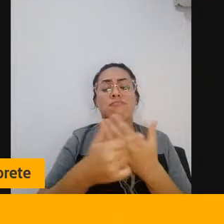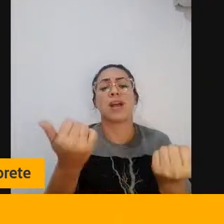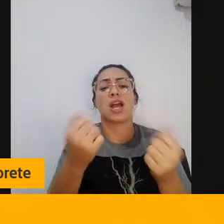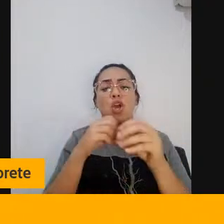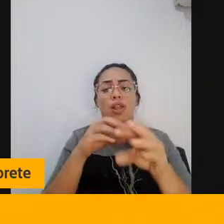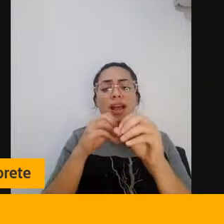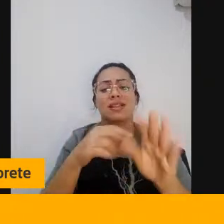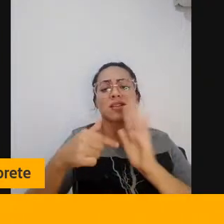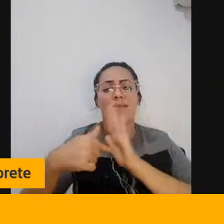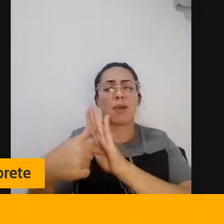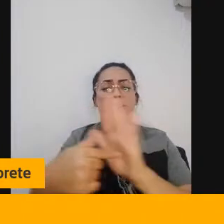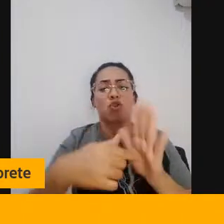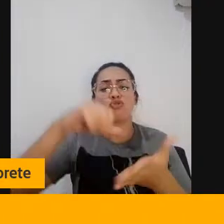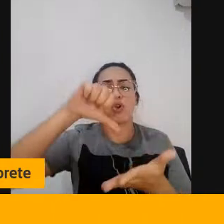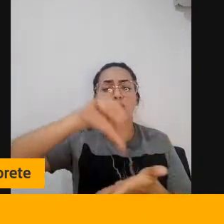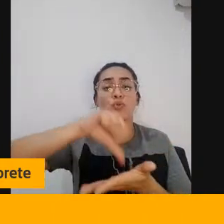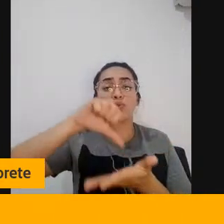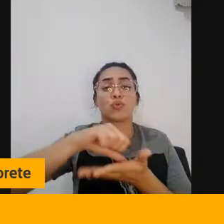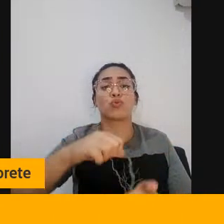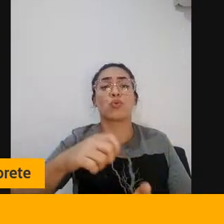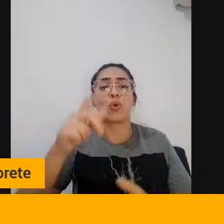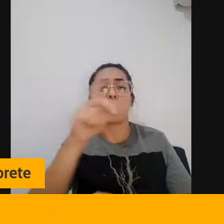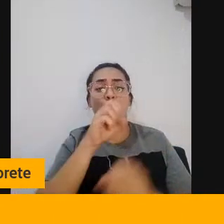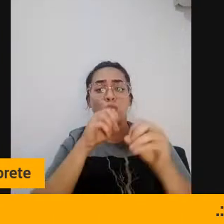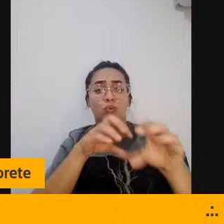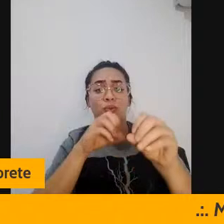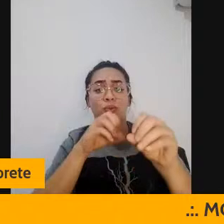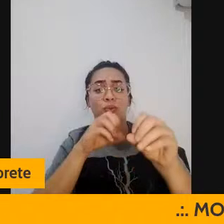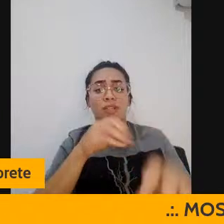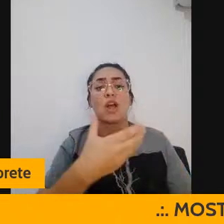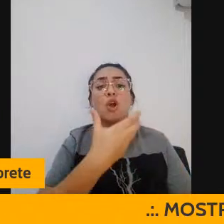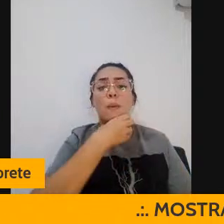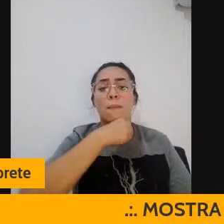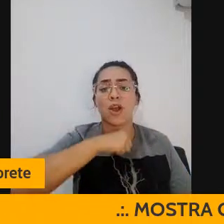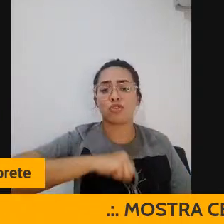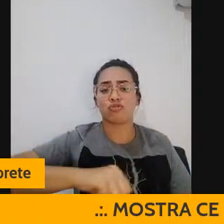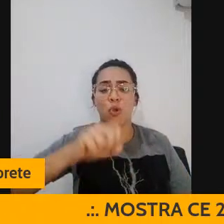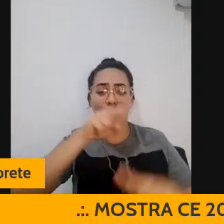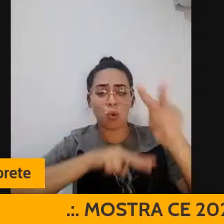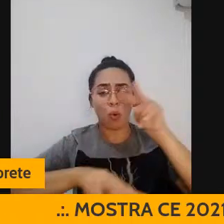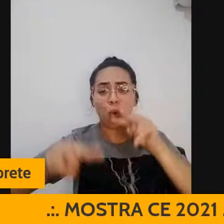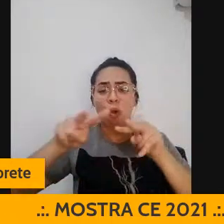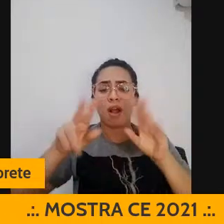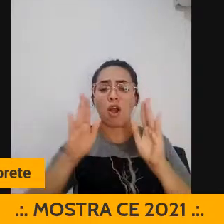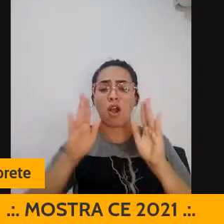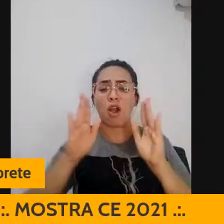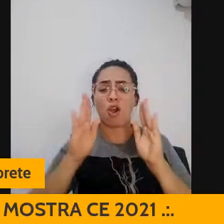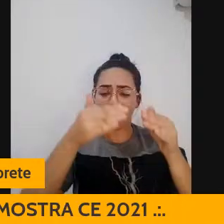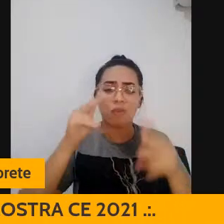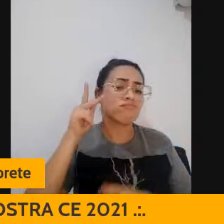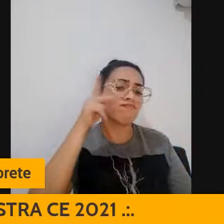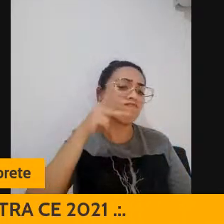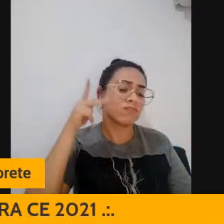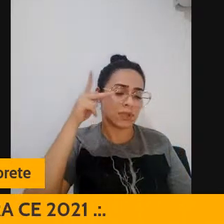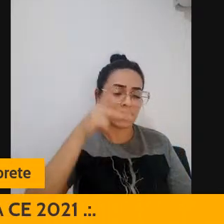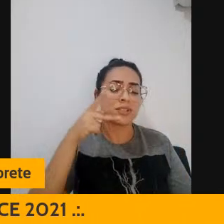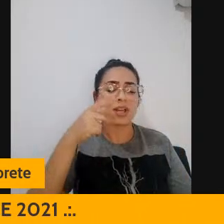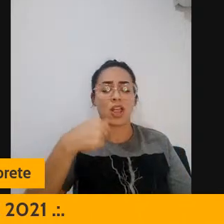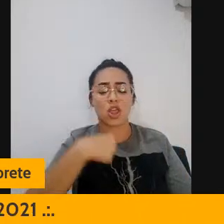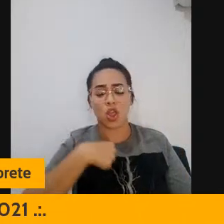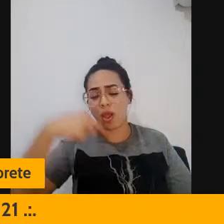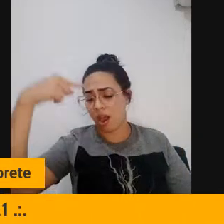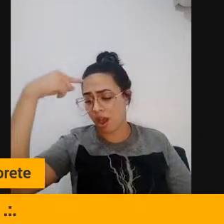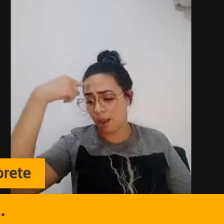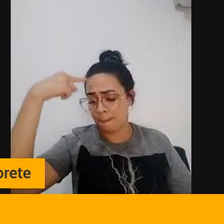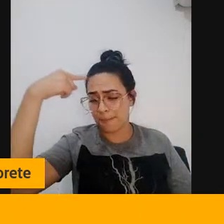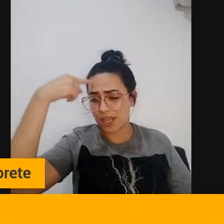nosso centro, de Paulo Freire, né, com esse olhar para a Paraíba. E eu fico aqui pensando nos